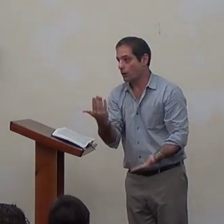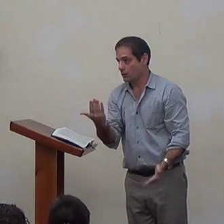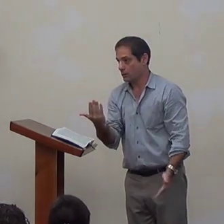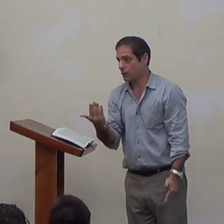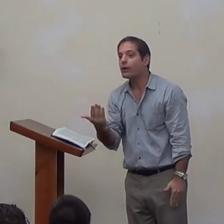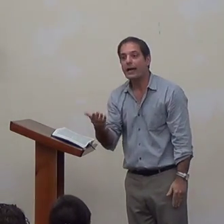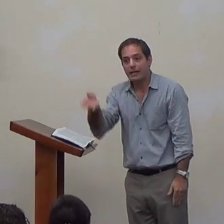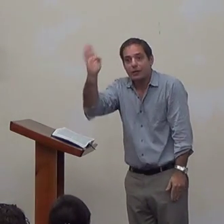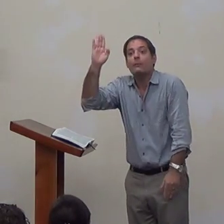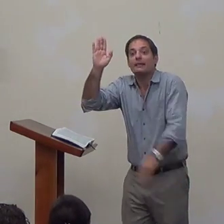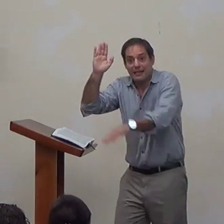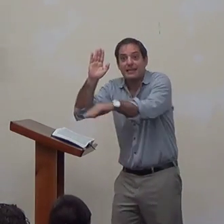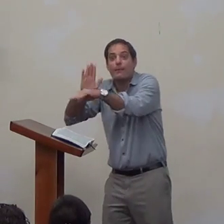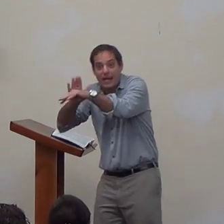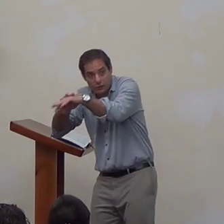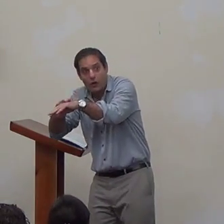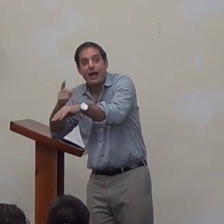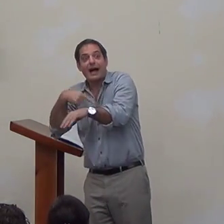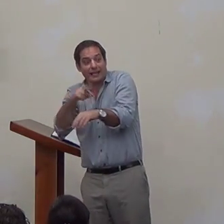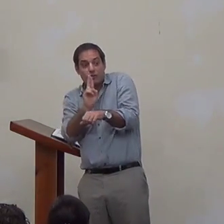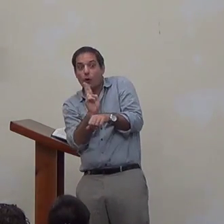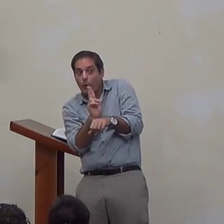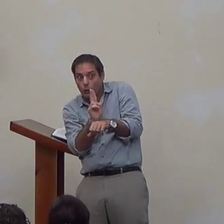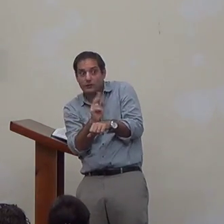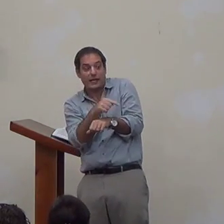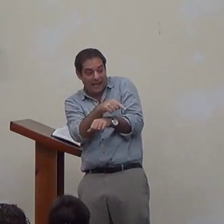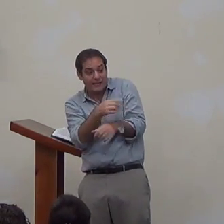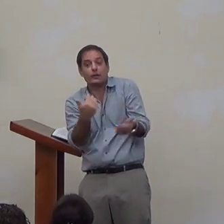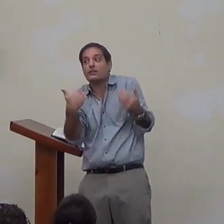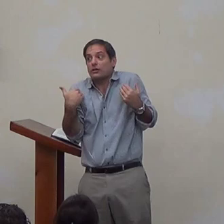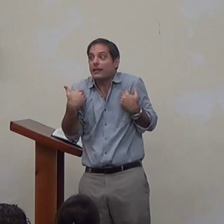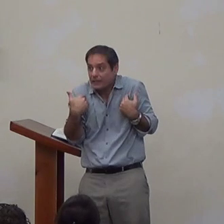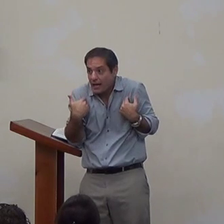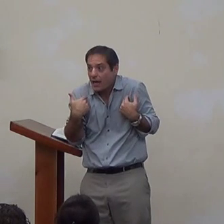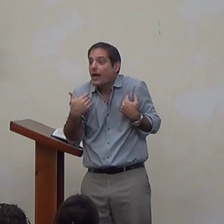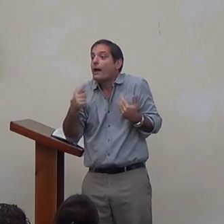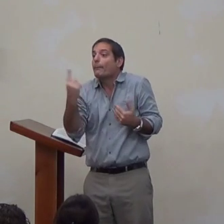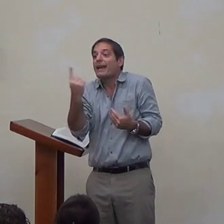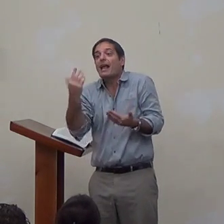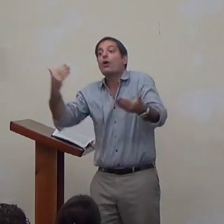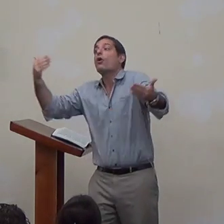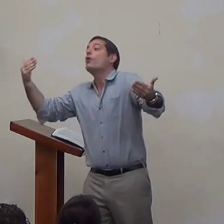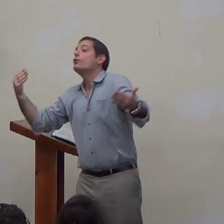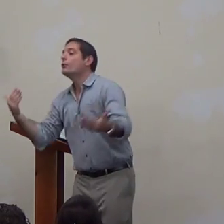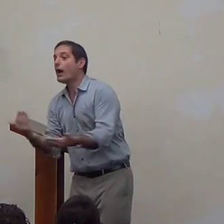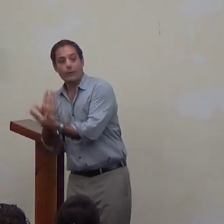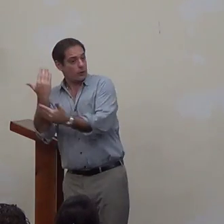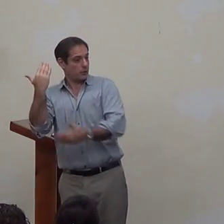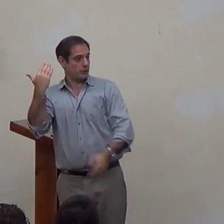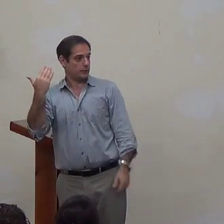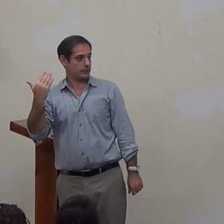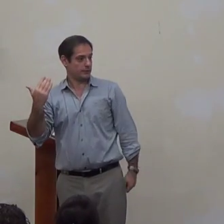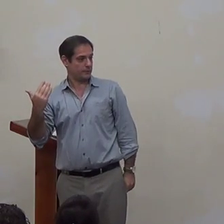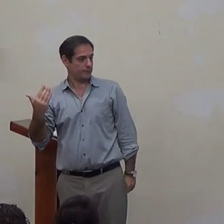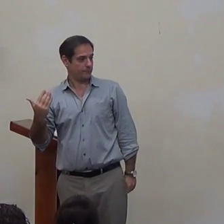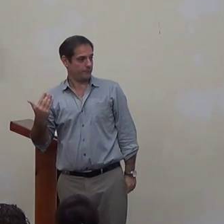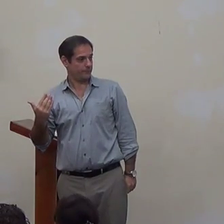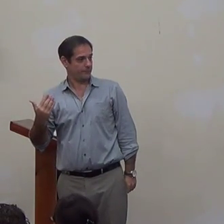nuevo. ¿Ok? Dios me está llamando a que yo use eso que yo tenía para algo nuevo.